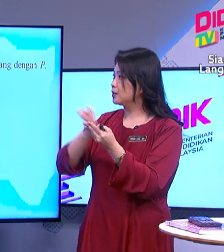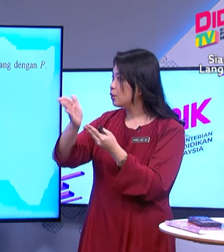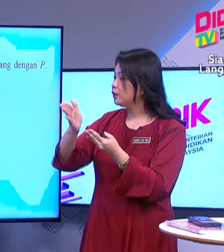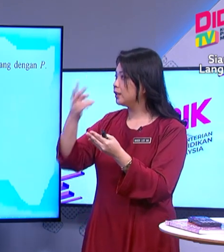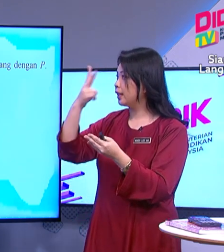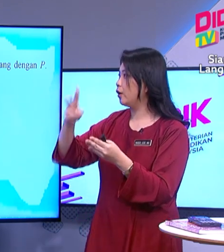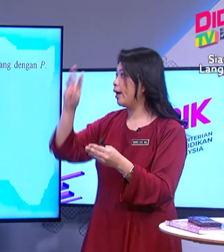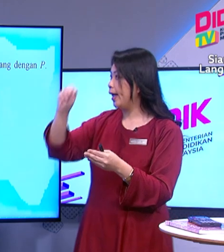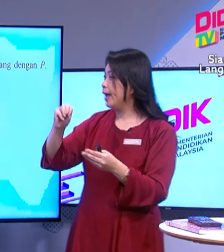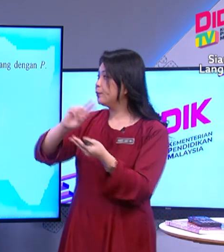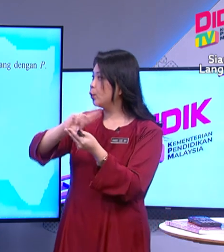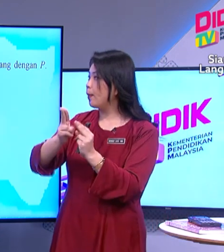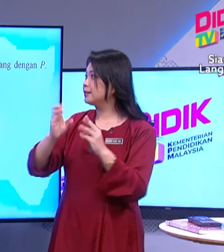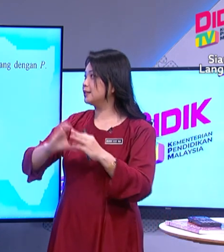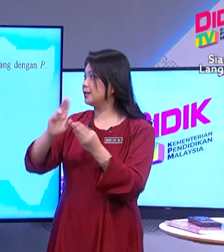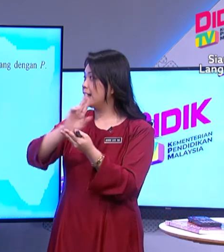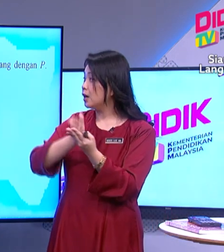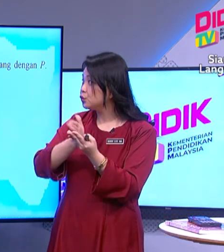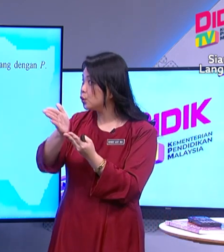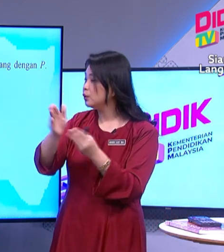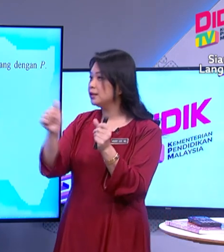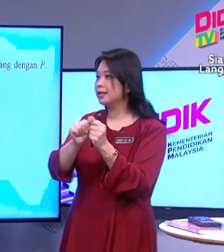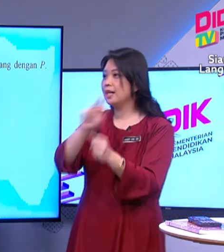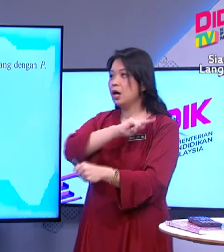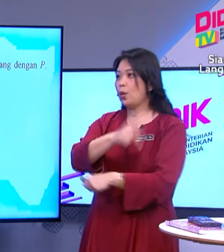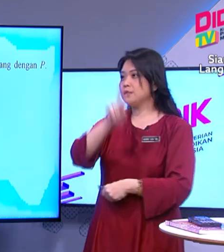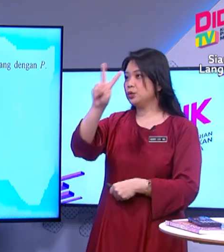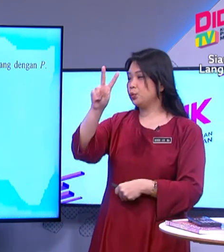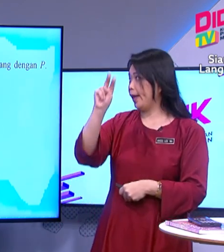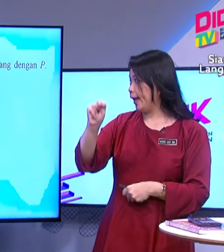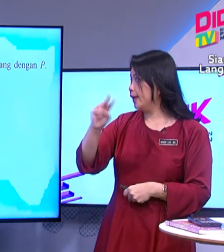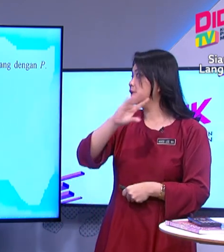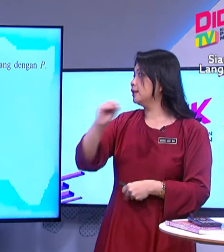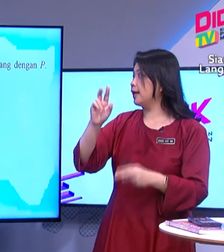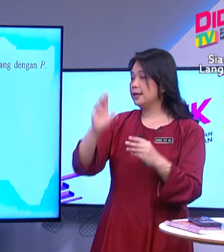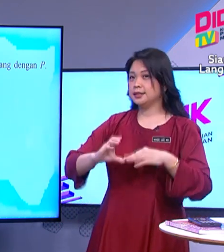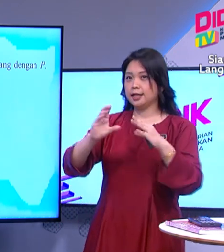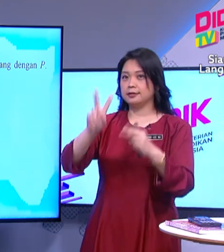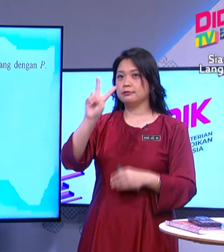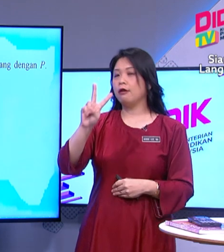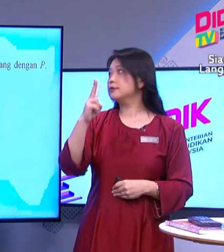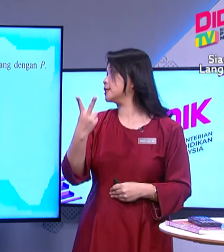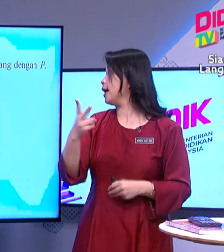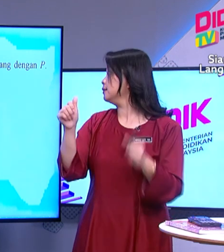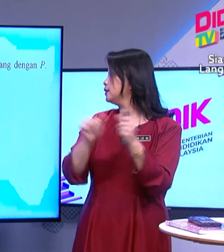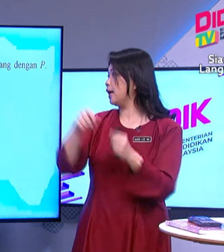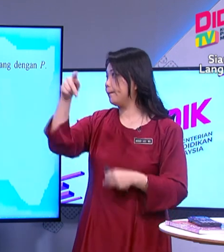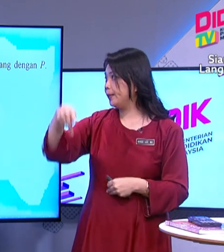langsung kita tengok n peubah secara langsung dengan kuasa duet dance Charles song-song dengan